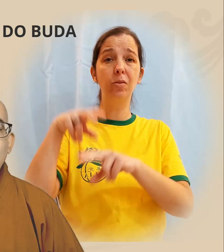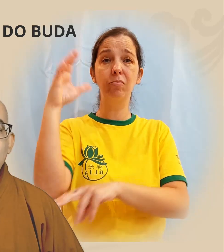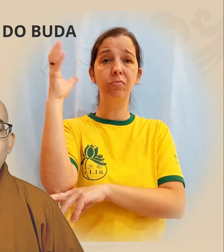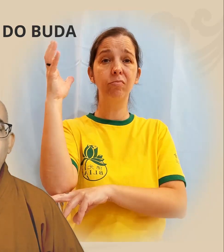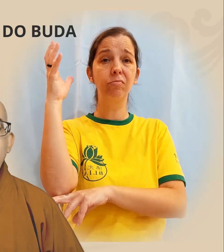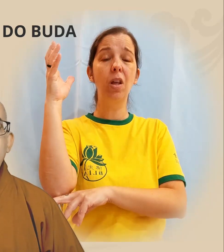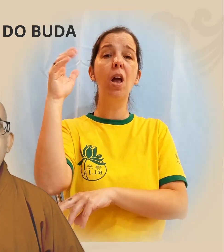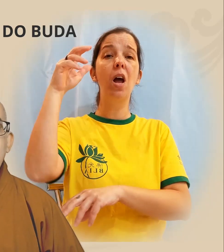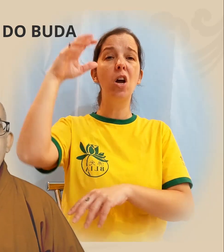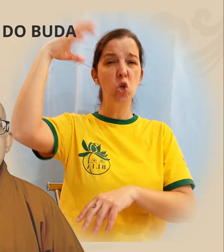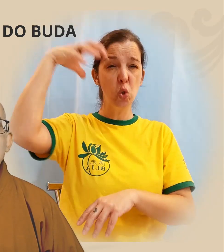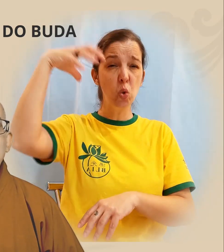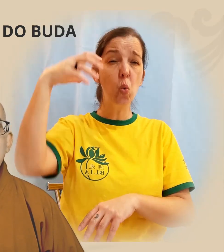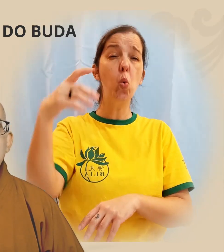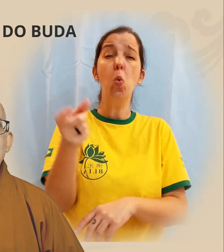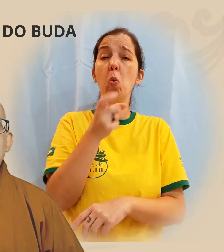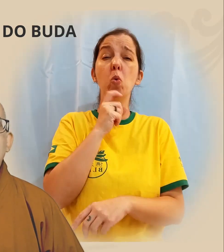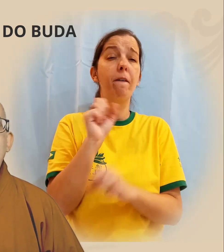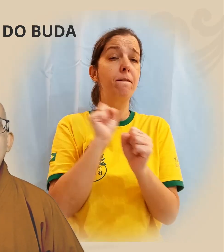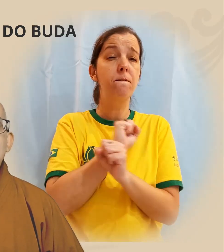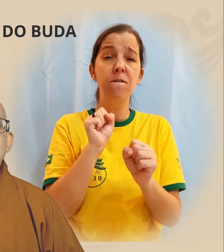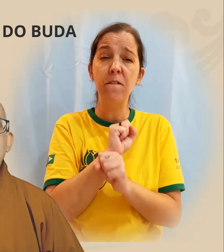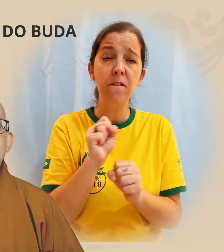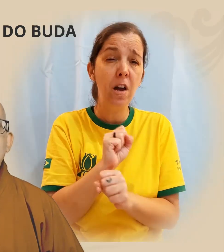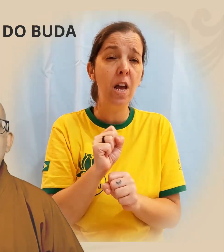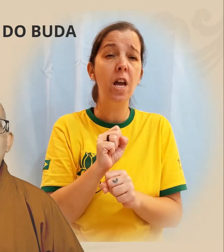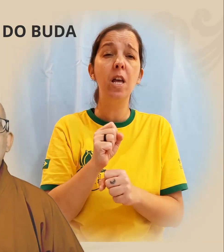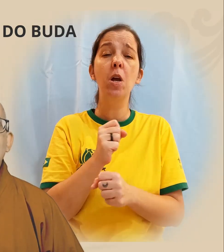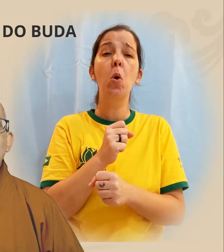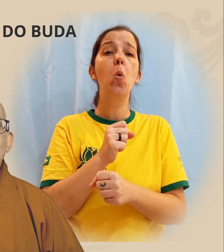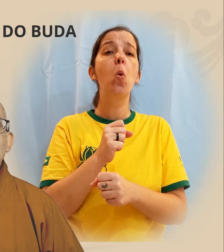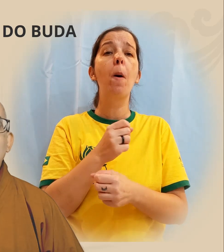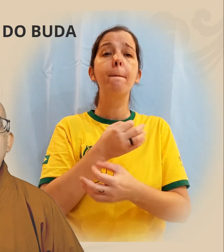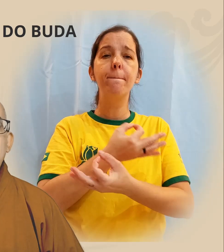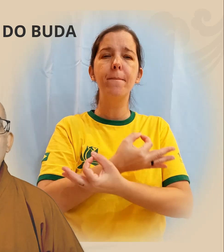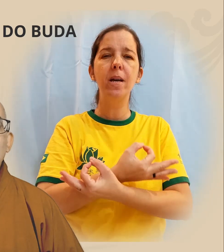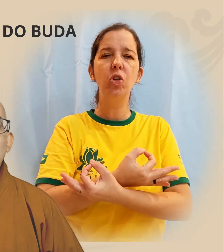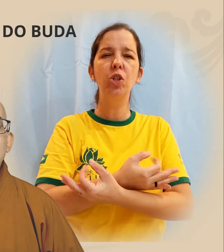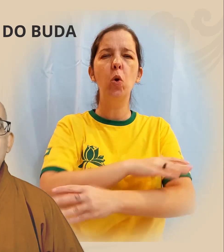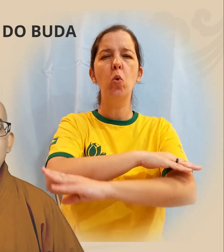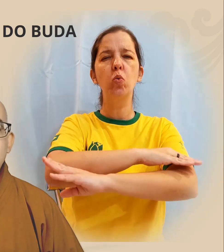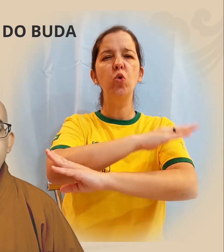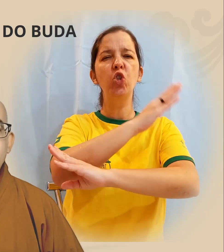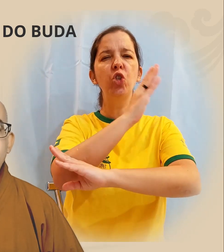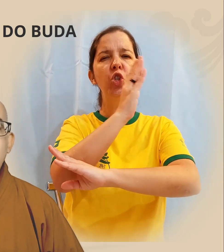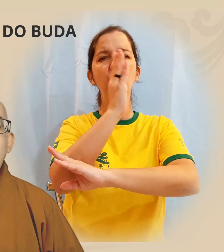proteção, e meditando praticamente todo o período do